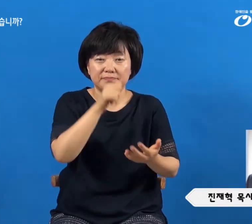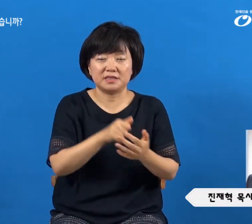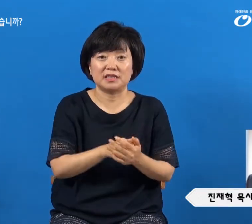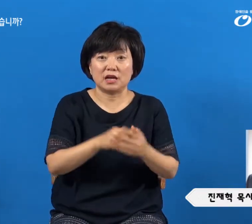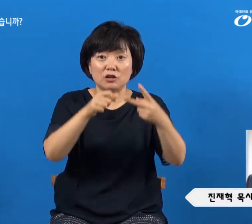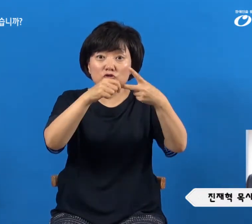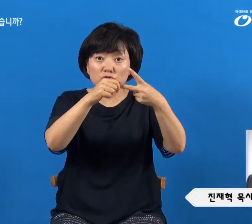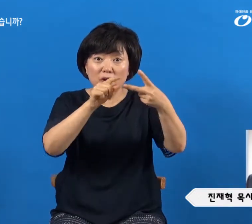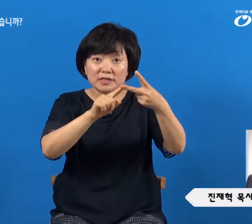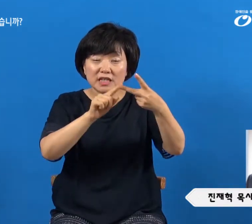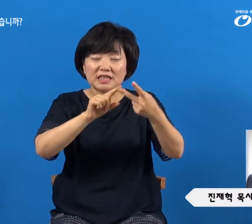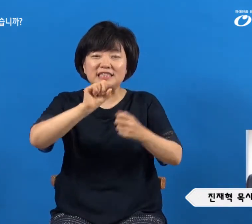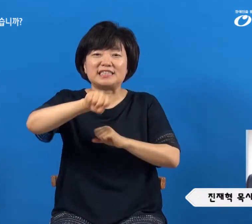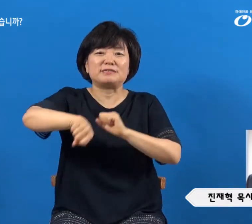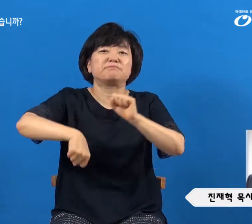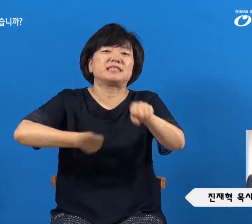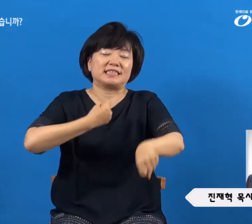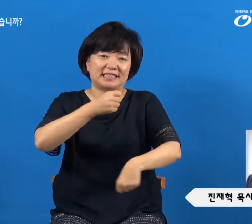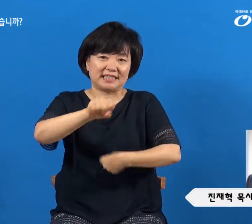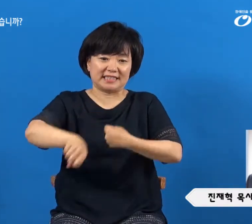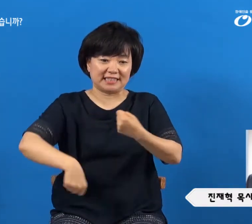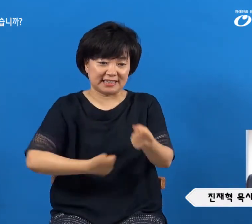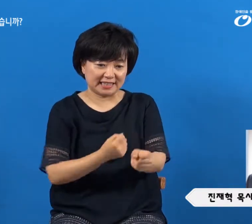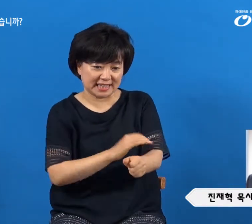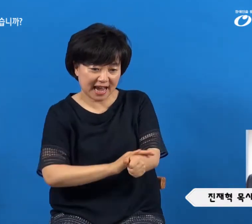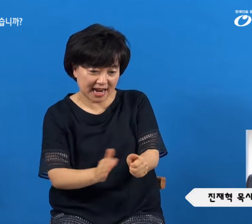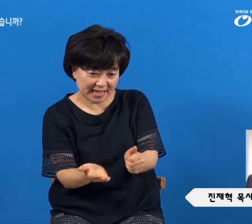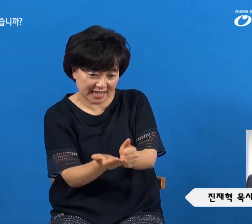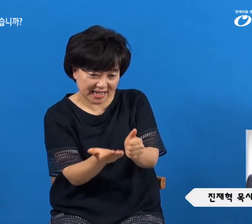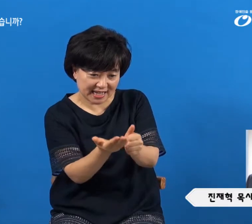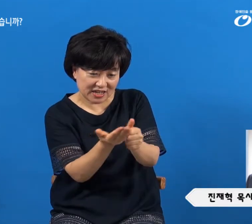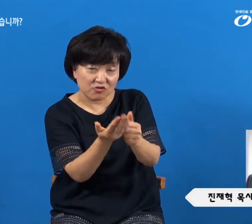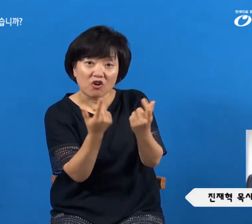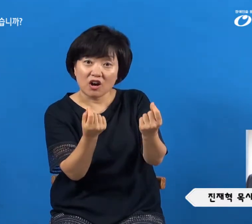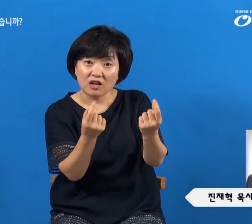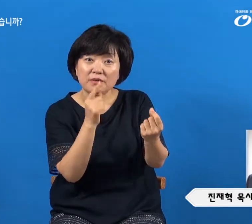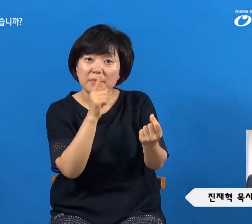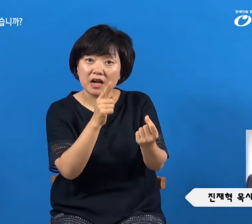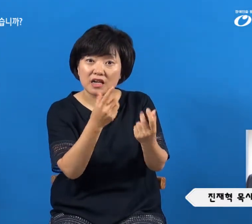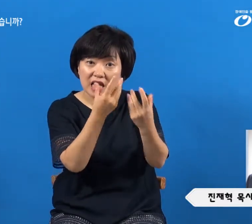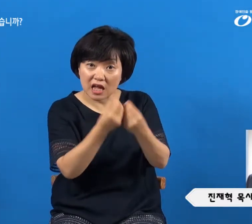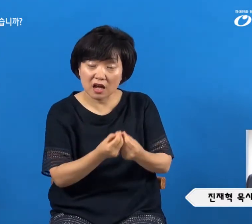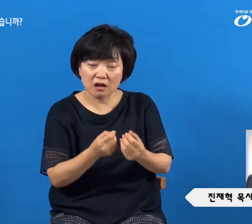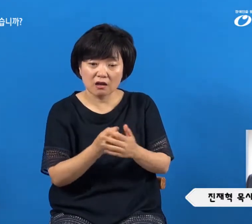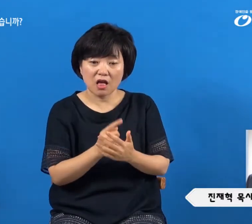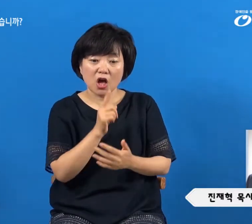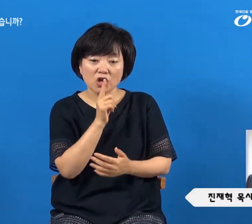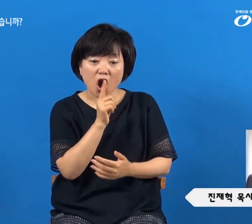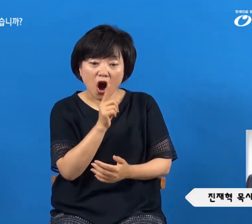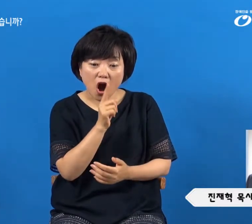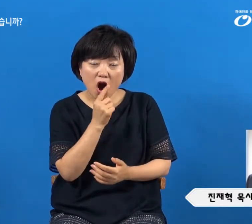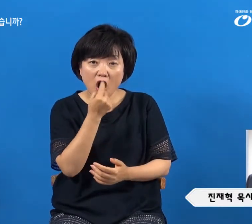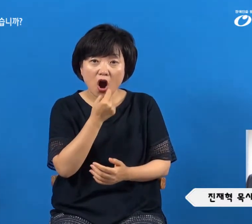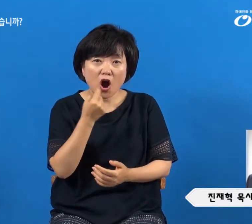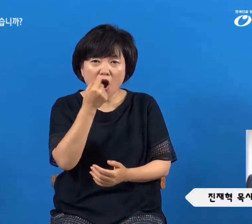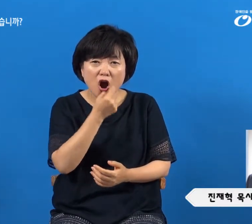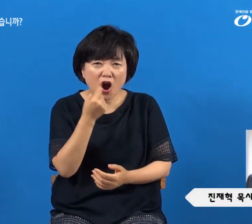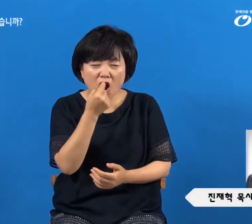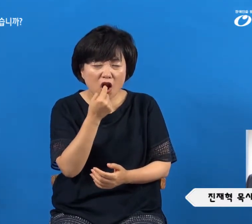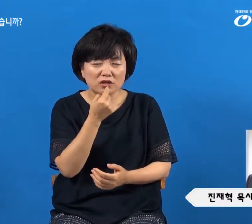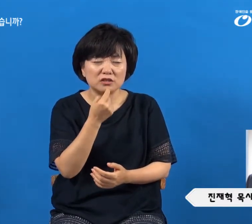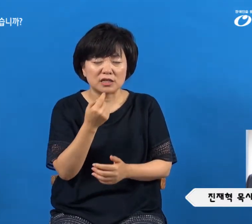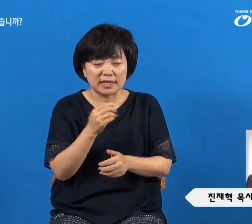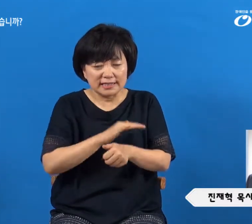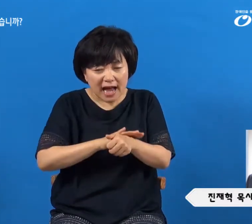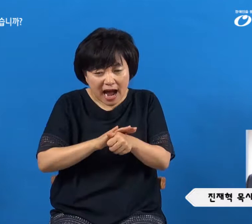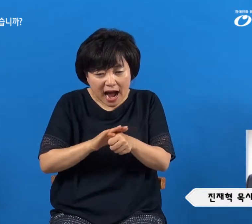번째 예는 짐승을 길들이는 것을 말씀하시면서 혀의 위험성이 길들여지지 않는